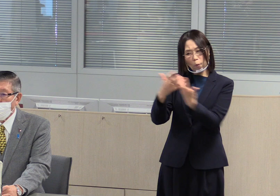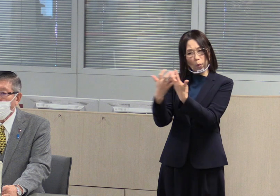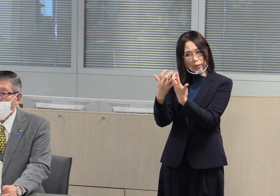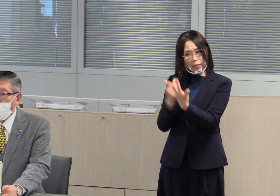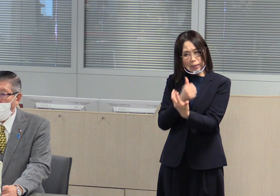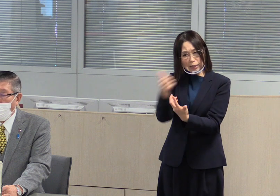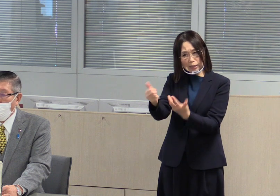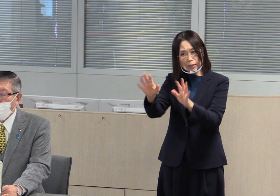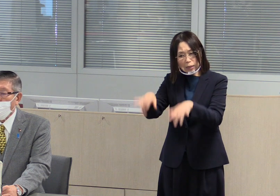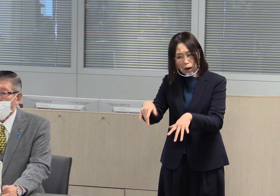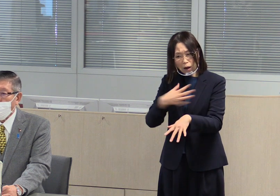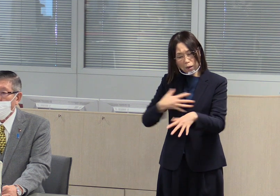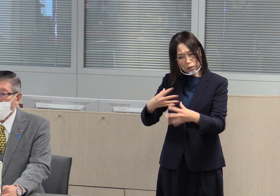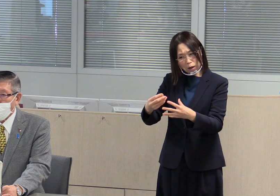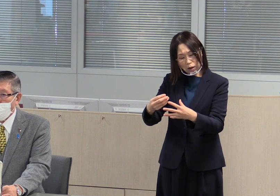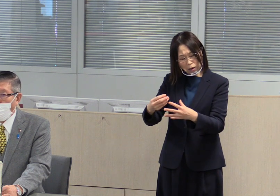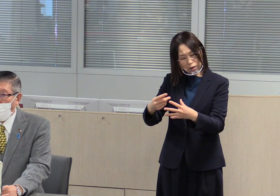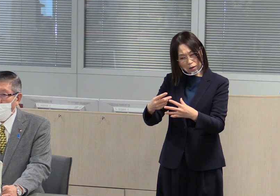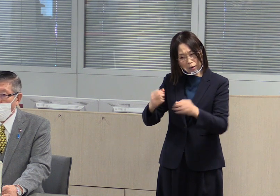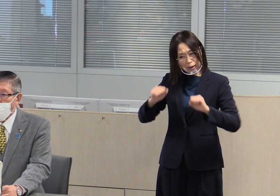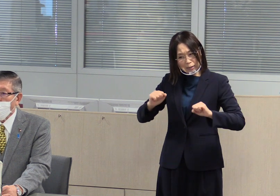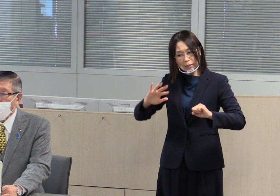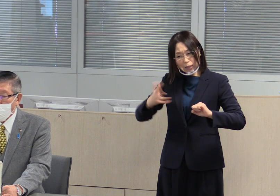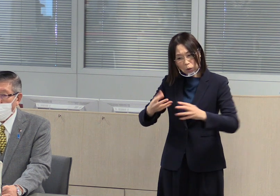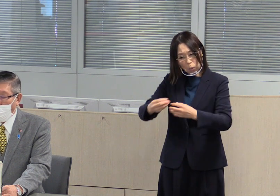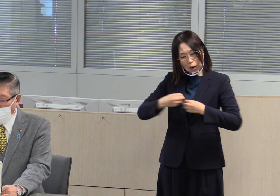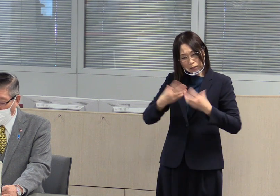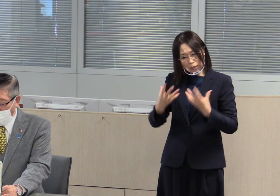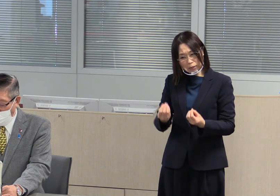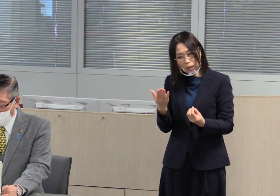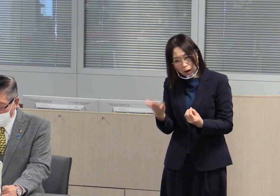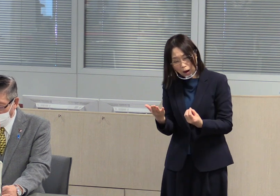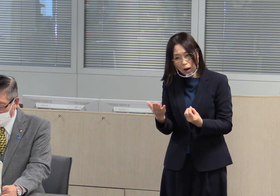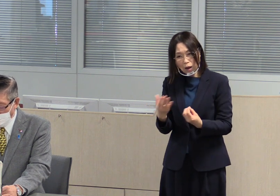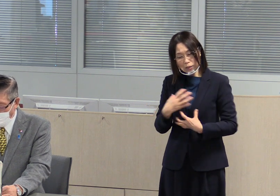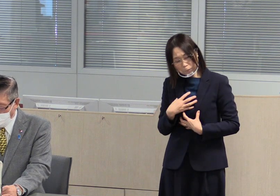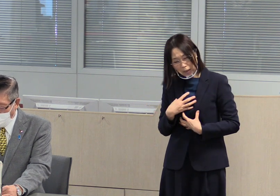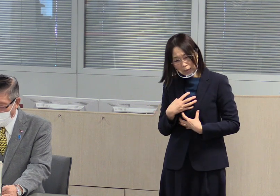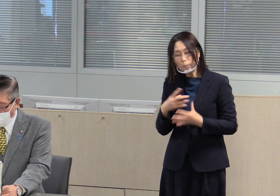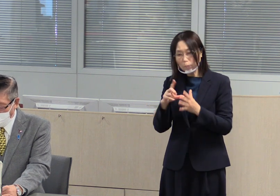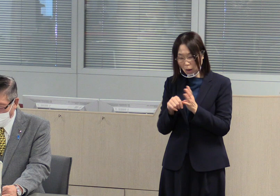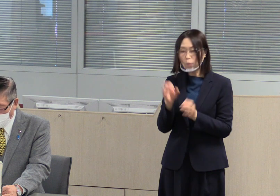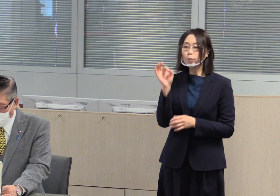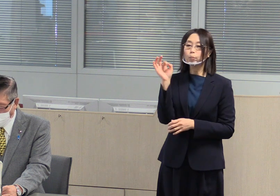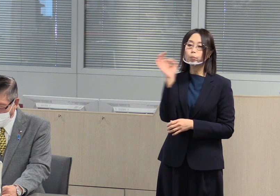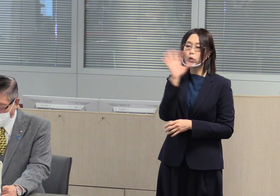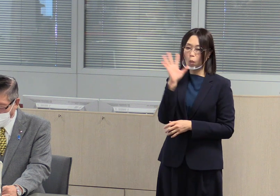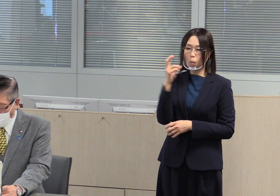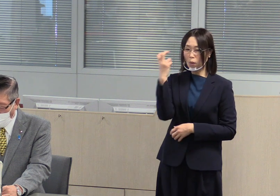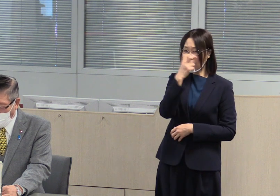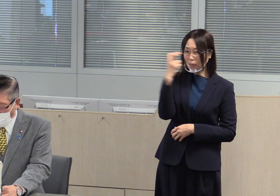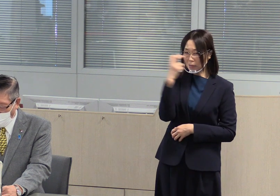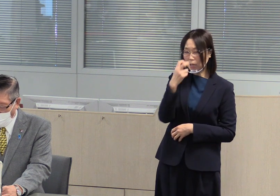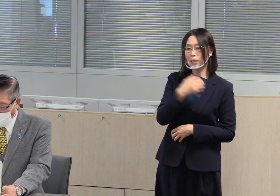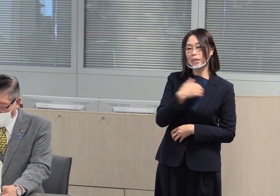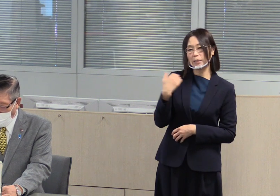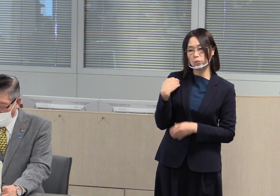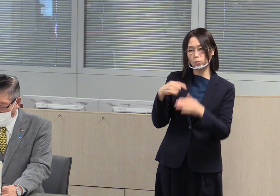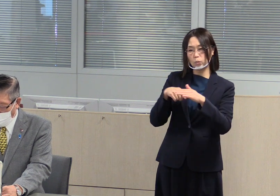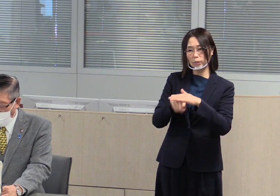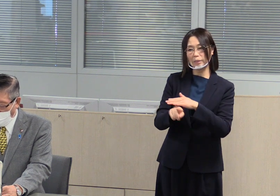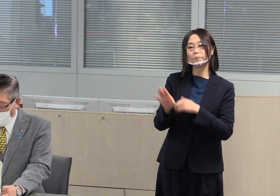検査を無料で受けることができるという、そういうふうに理解していただければ幸いでございます。